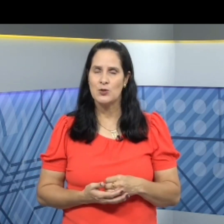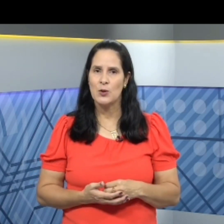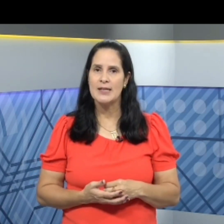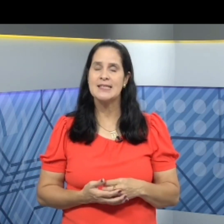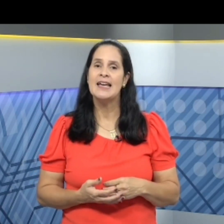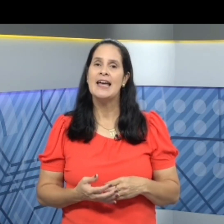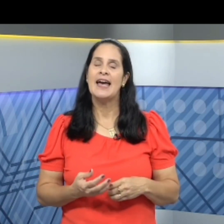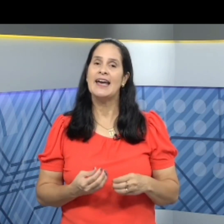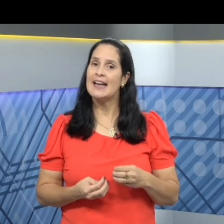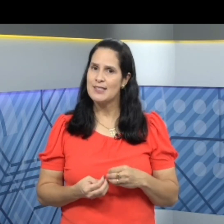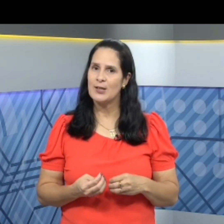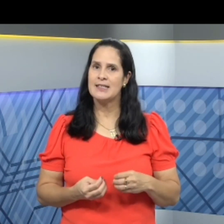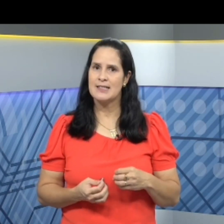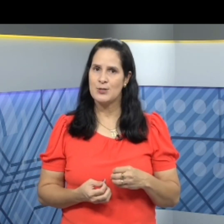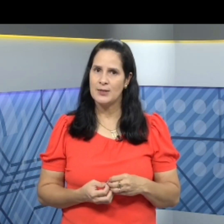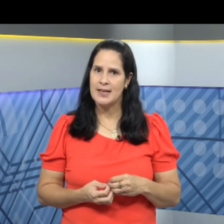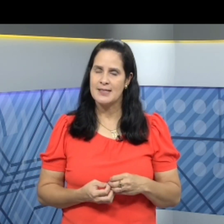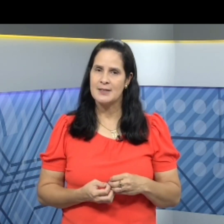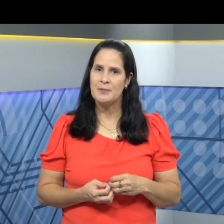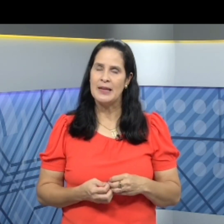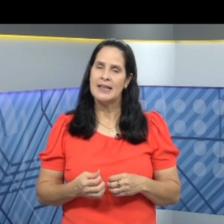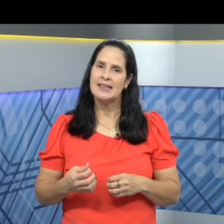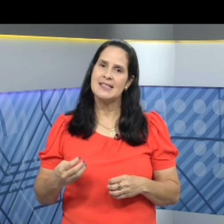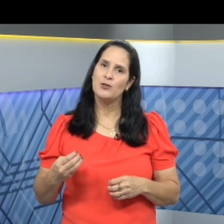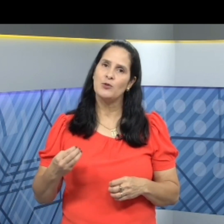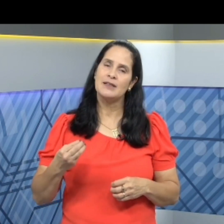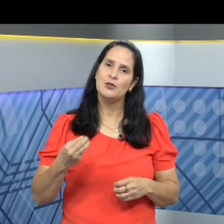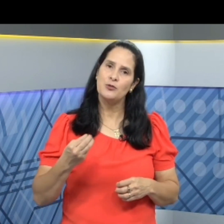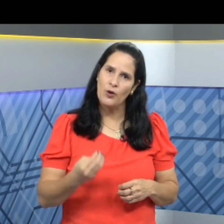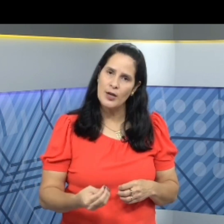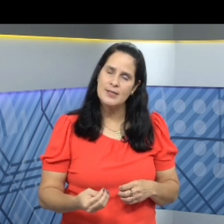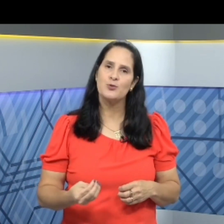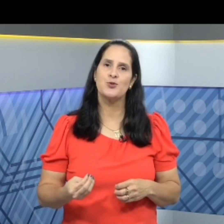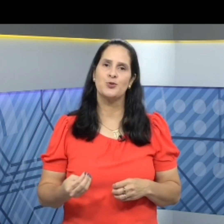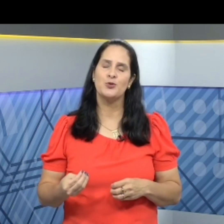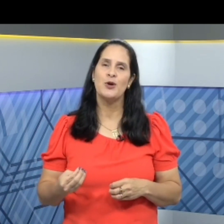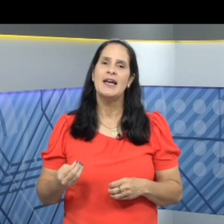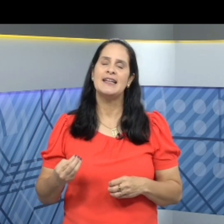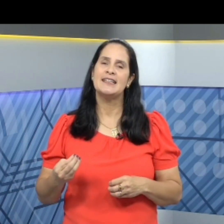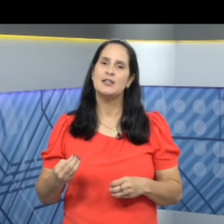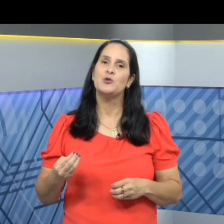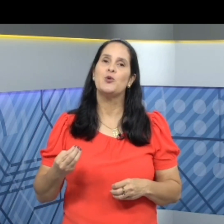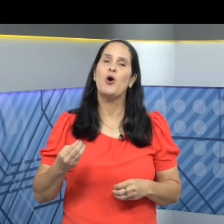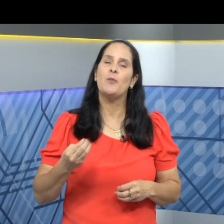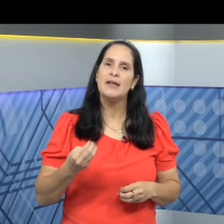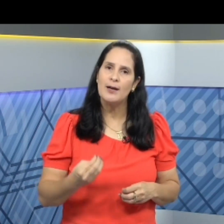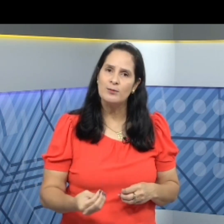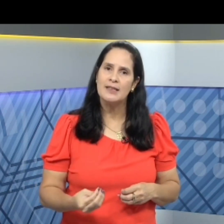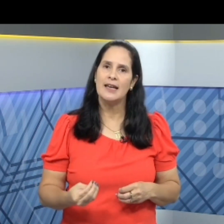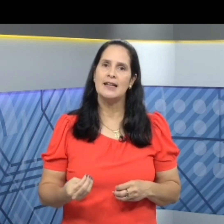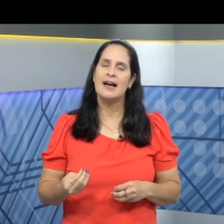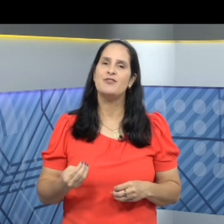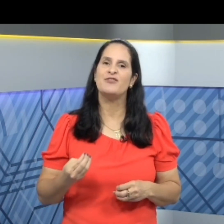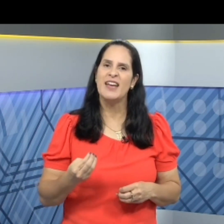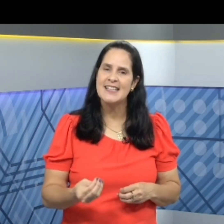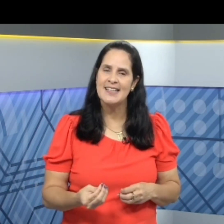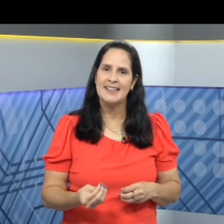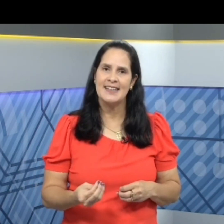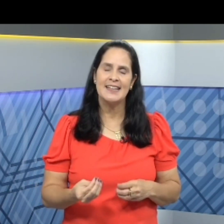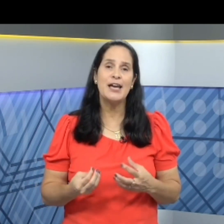questões relacionadas à surdez, dando voz ao surdo, entendendo qual a opinião dele, a vivência dele. Quem